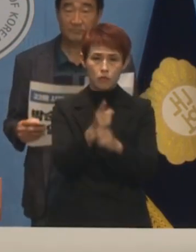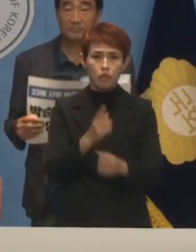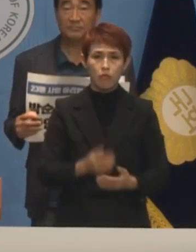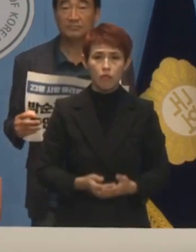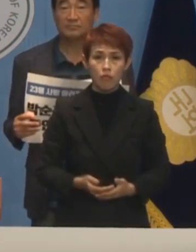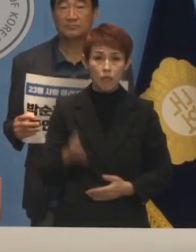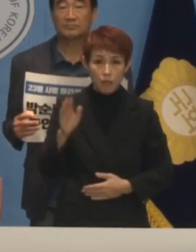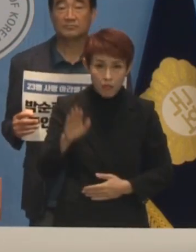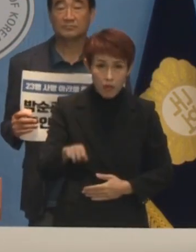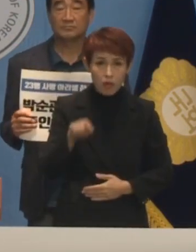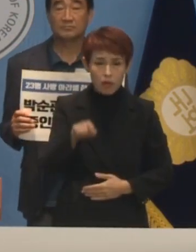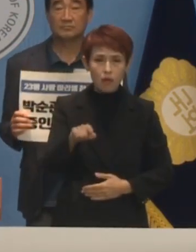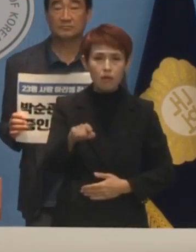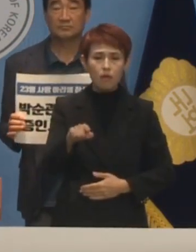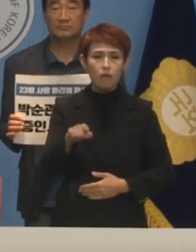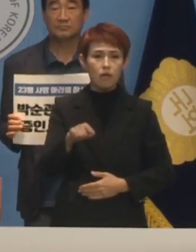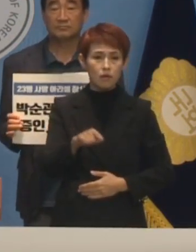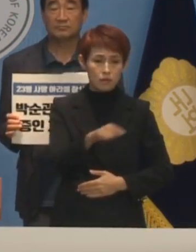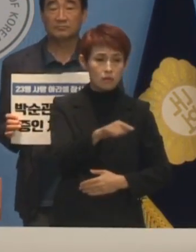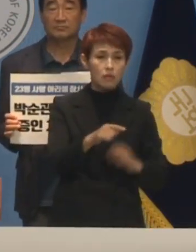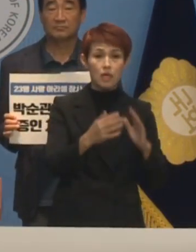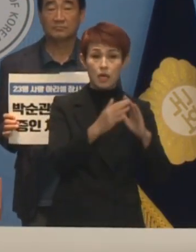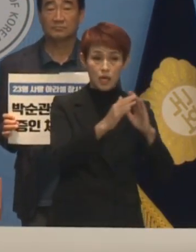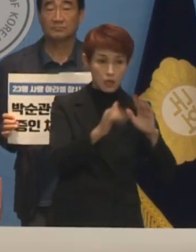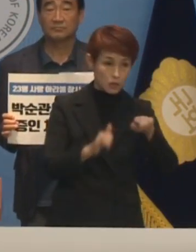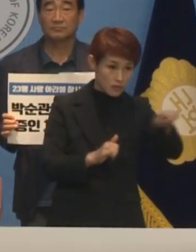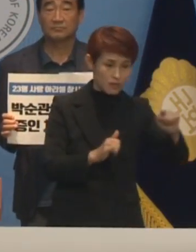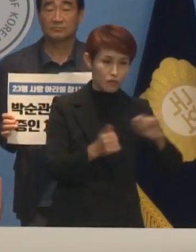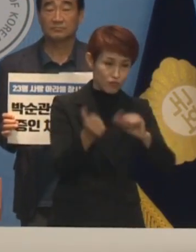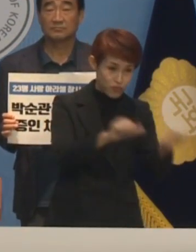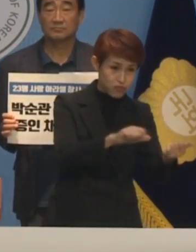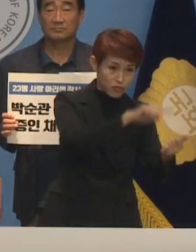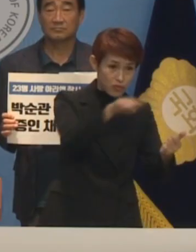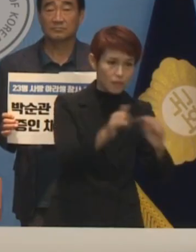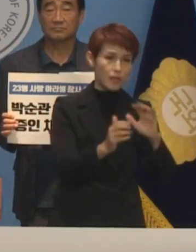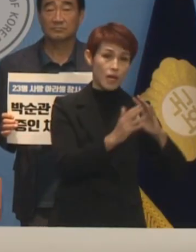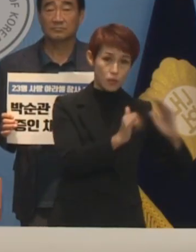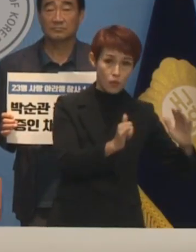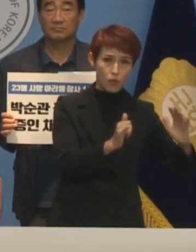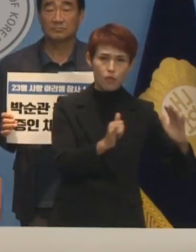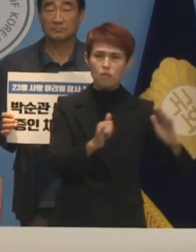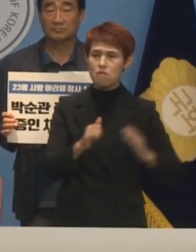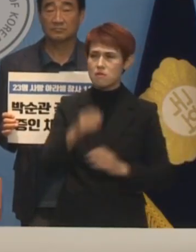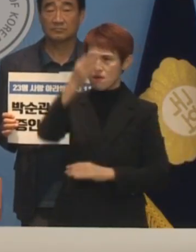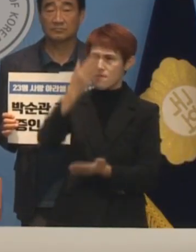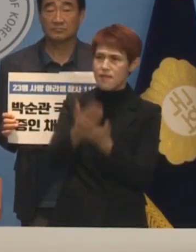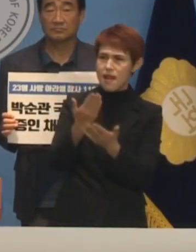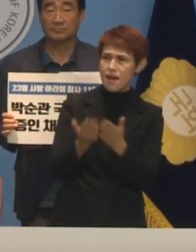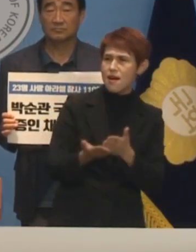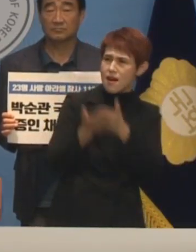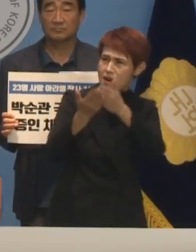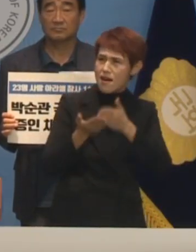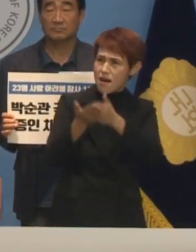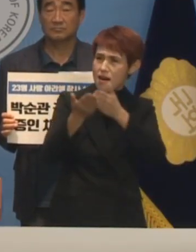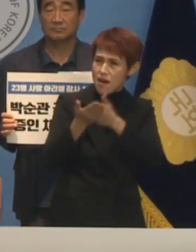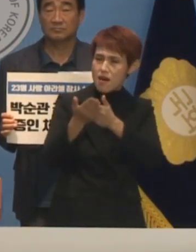하지만 여전히 유족들은 사과와 교섭, 진실 규명을 요구하며 싸우고